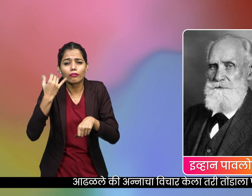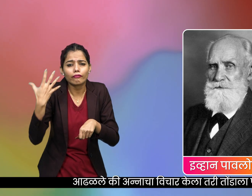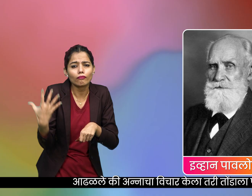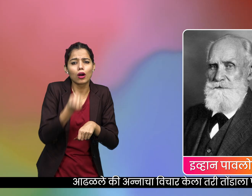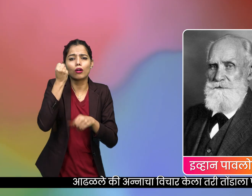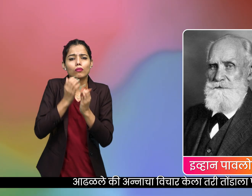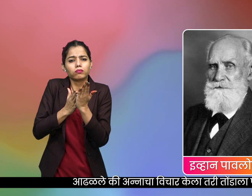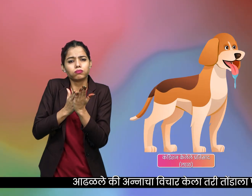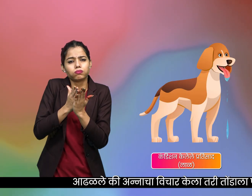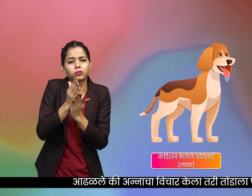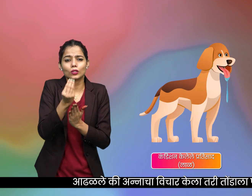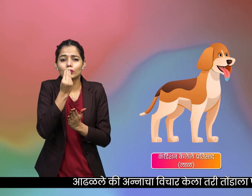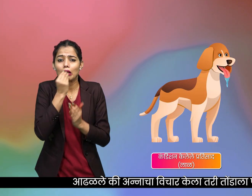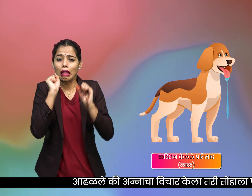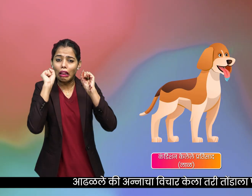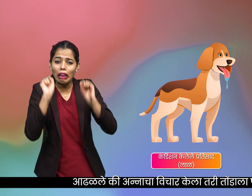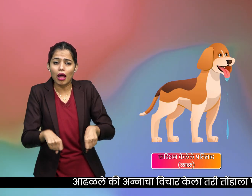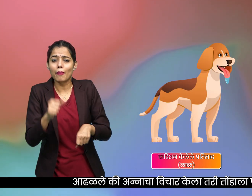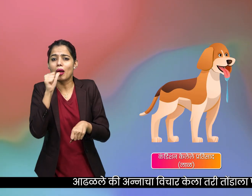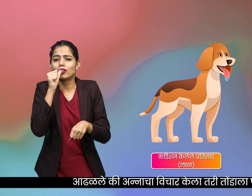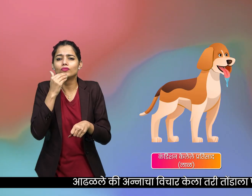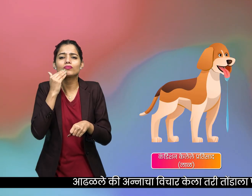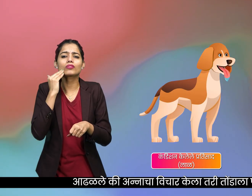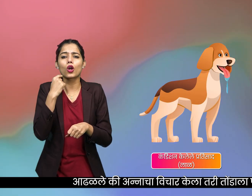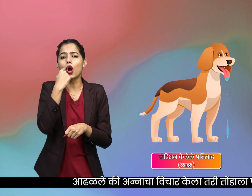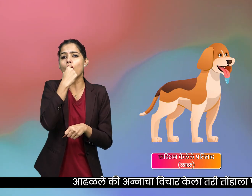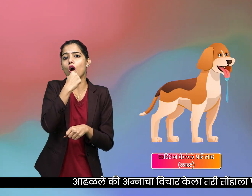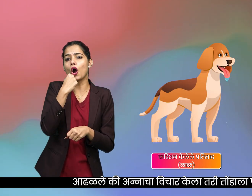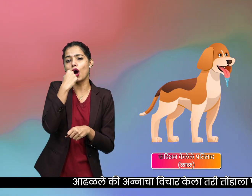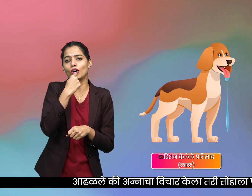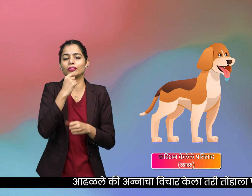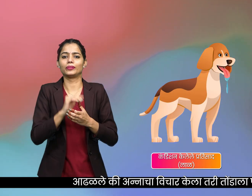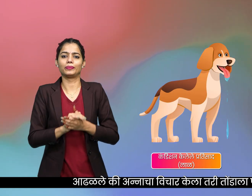आढळले की अन्नाचा विचार केला तरी तोंडाला पाणी येईल.